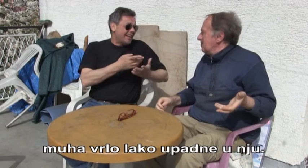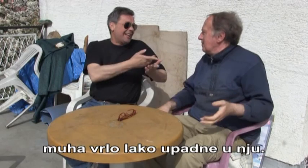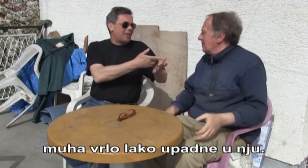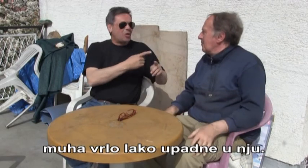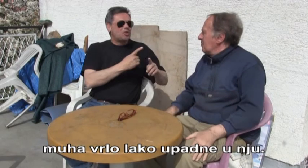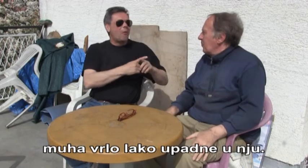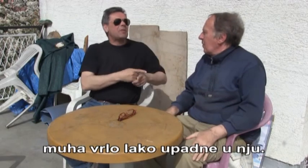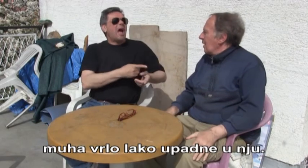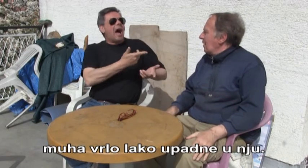Da, točno. Ali,